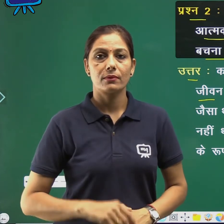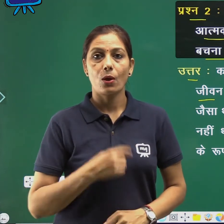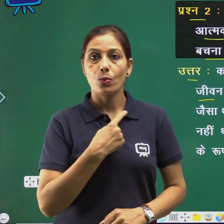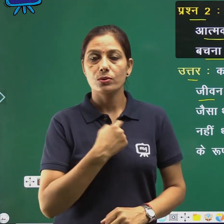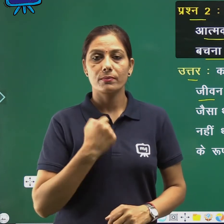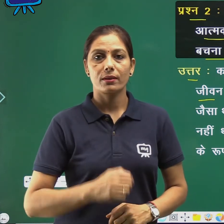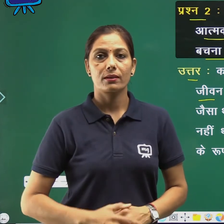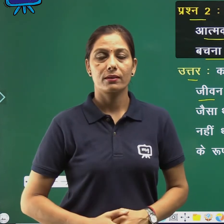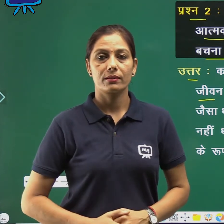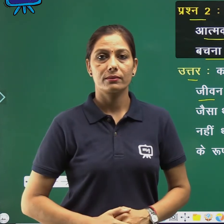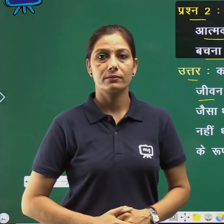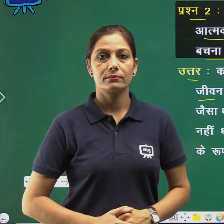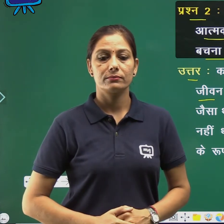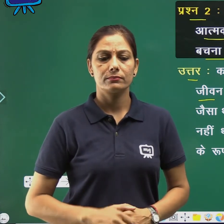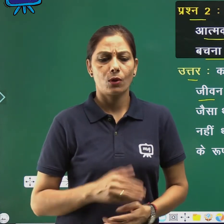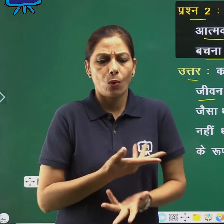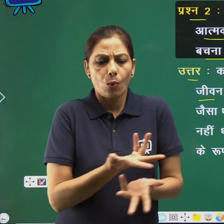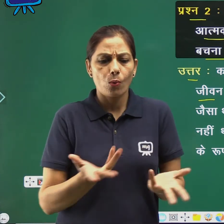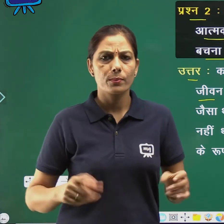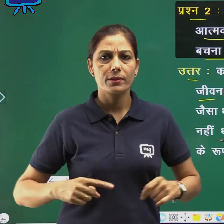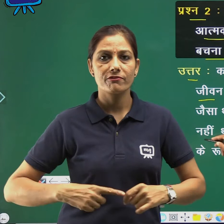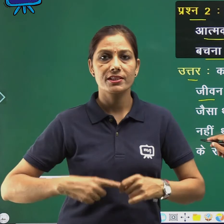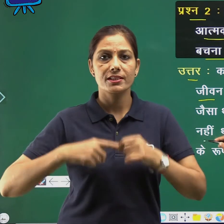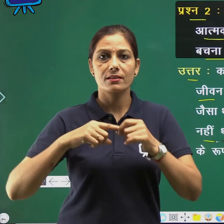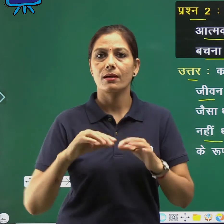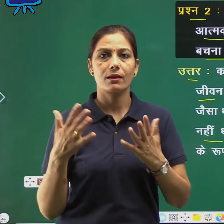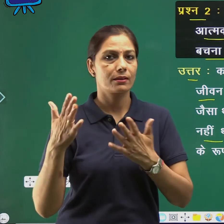उसमें कोई विशेषता नहीं थी